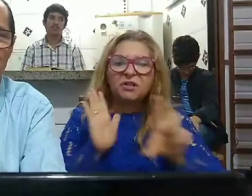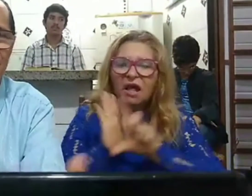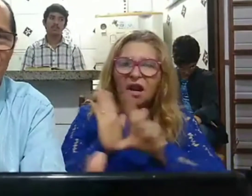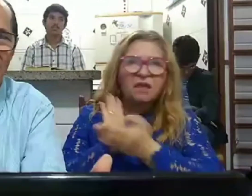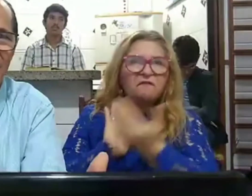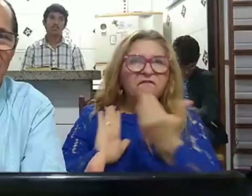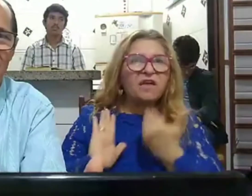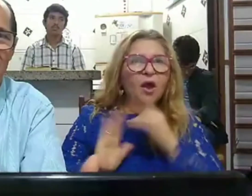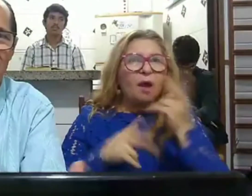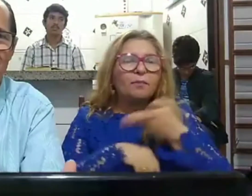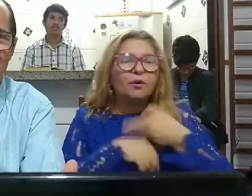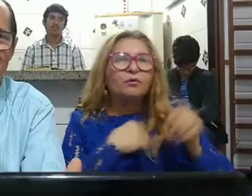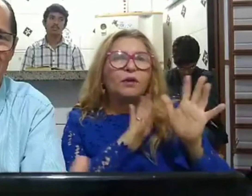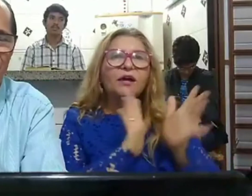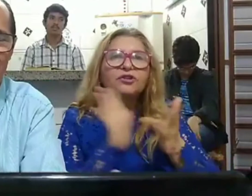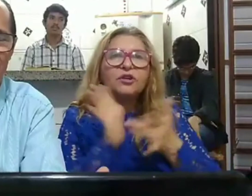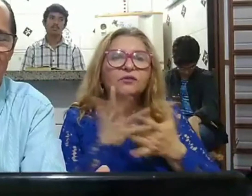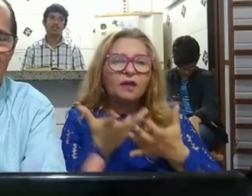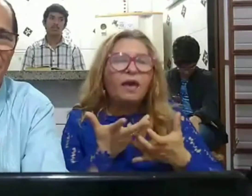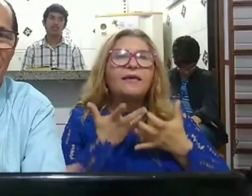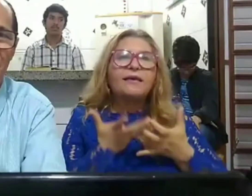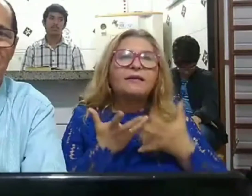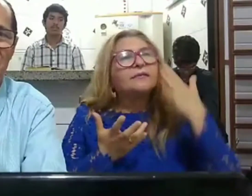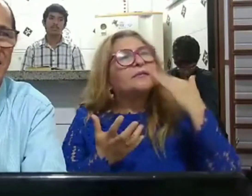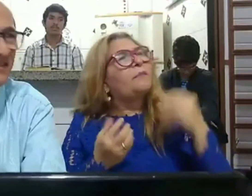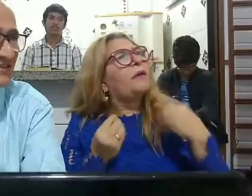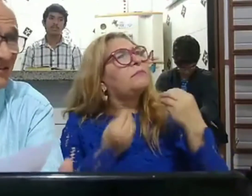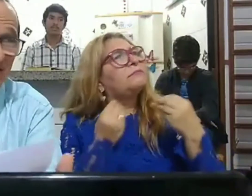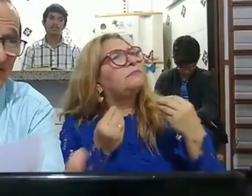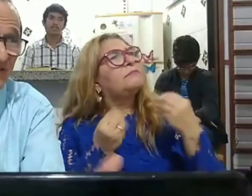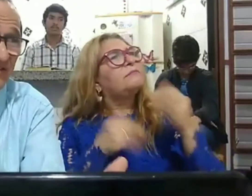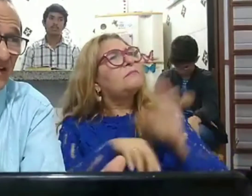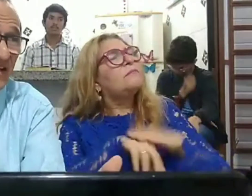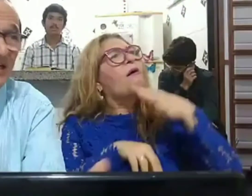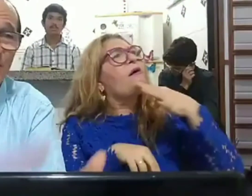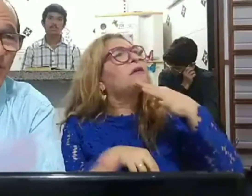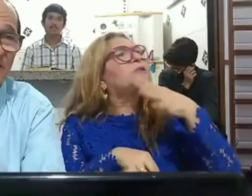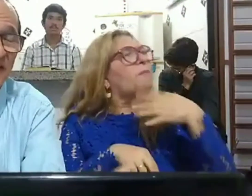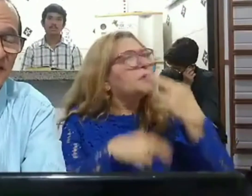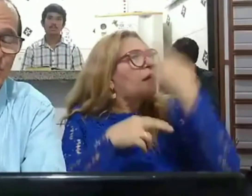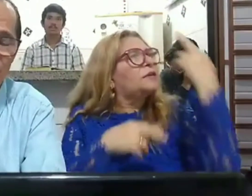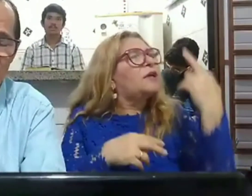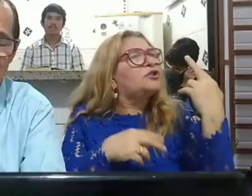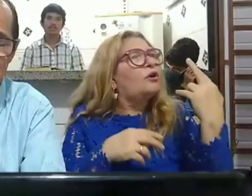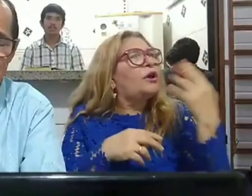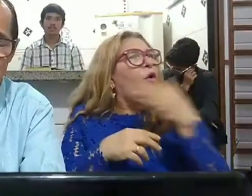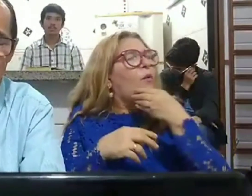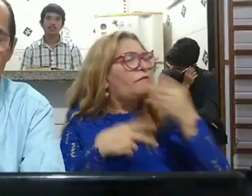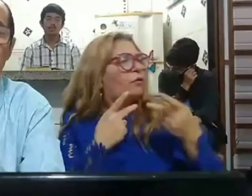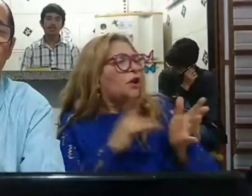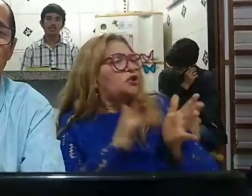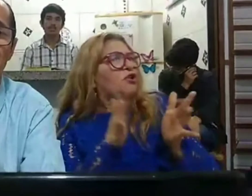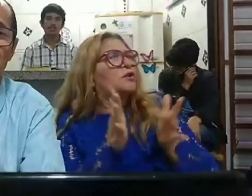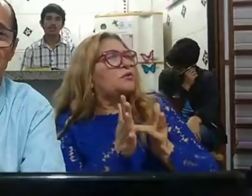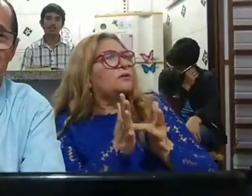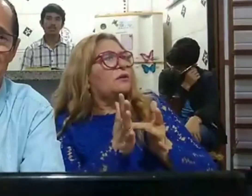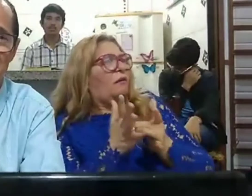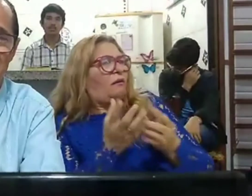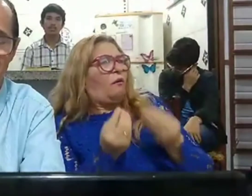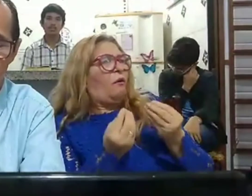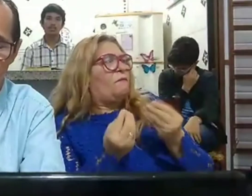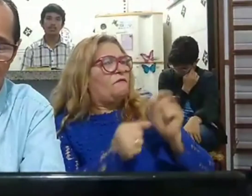Jesus querendo saber mais, ele dizia: Jesus, ninguém pode fazer o que tu fazes se não vier de Deus. E